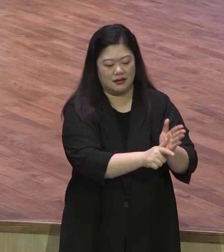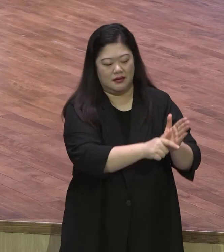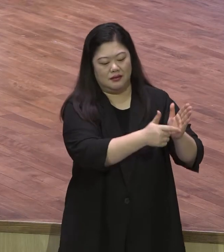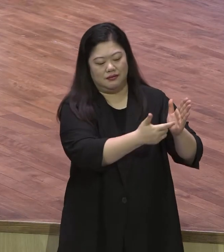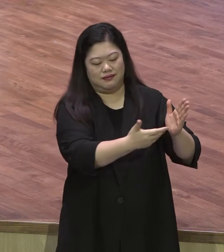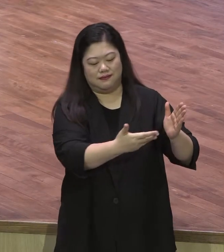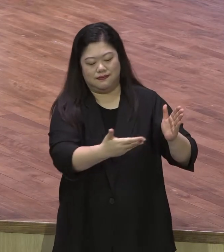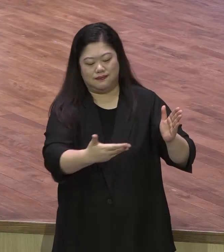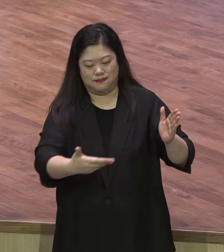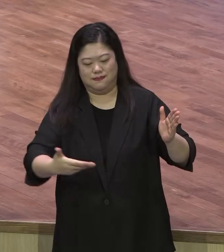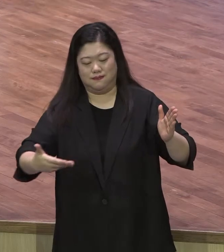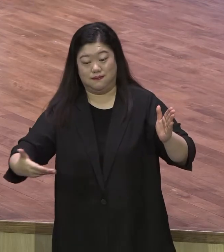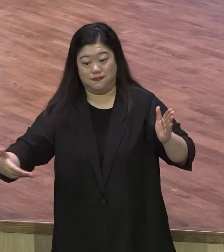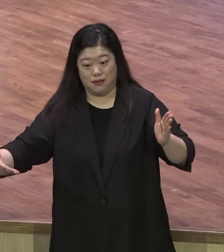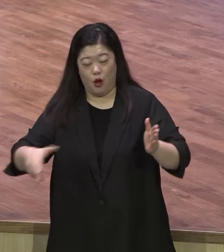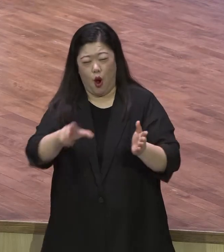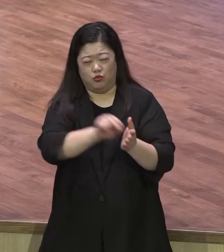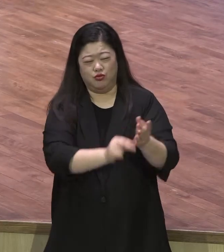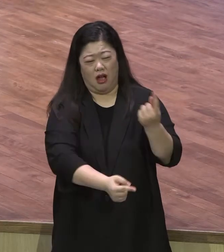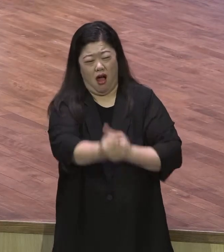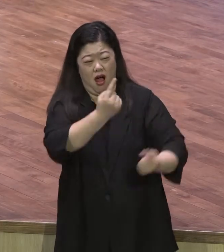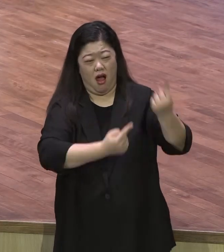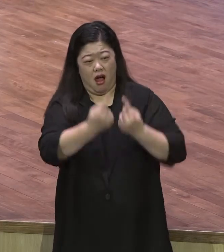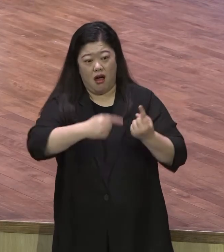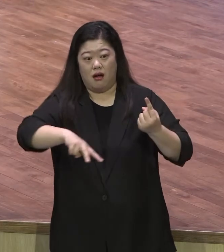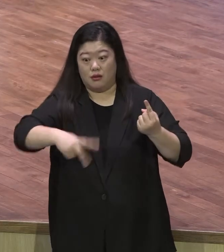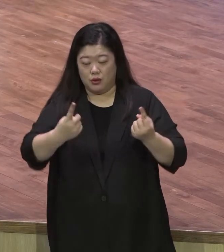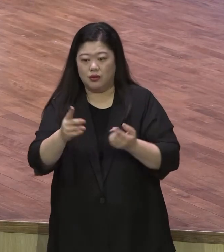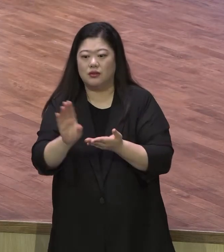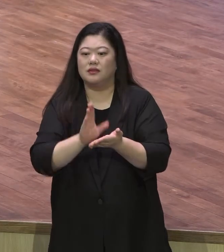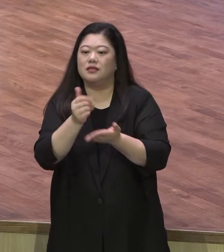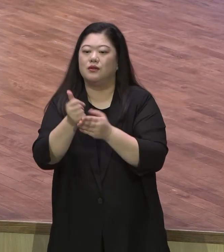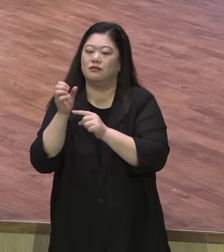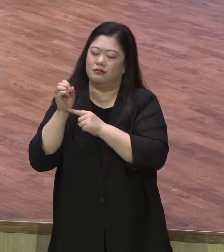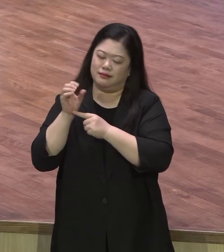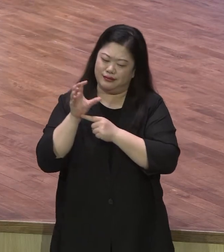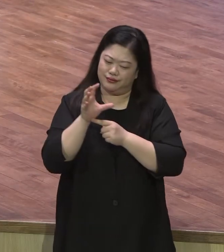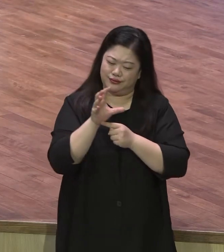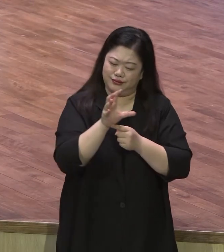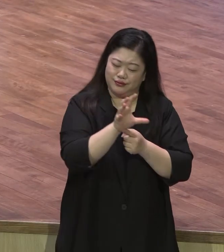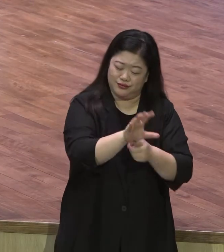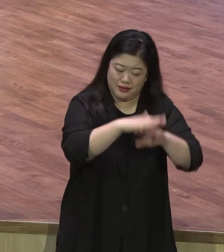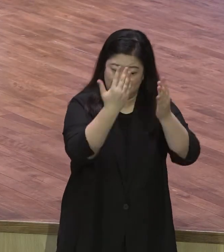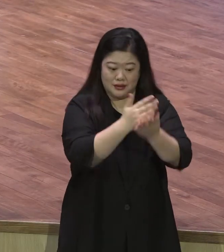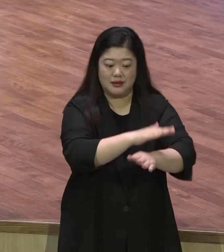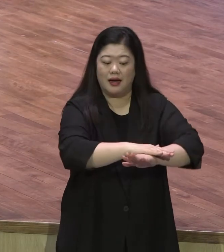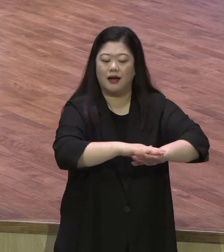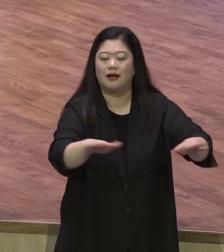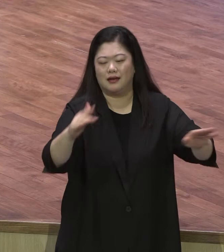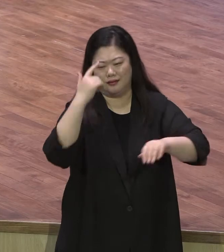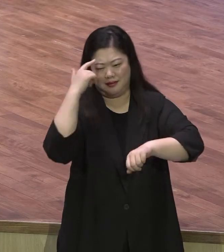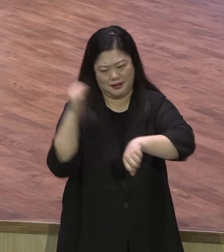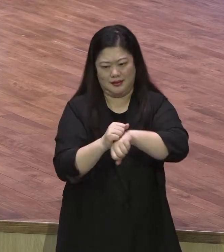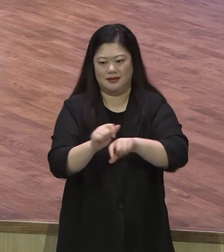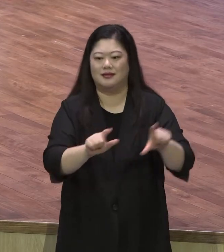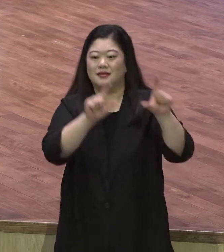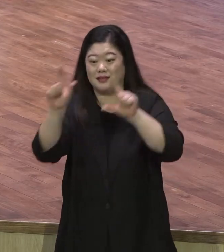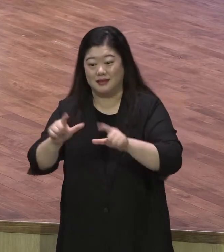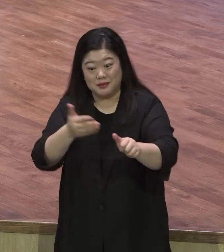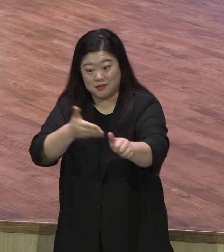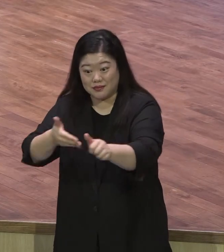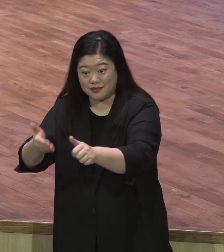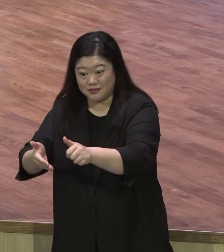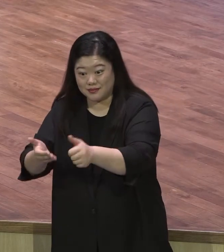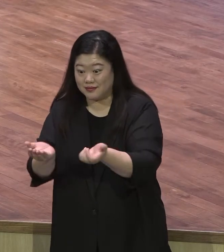더 분명하게 더 선명하게 그리스도의 빛을 바라는 지혜로운 건축자들 다 되시기를 제모로 축복합니다